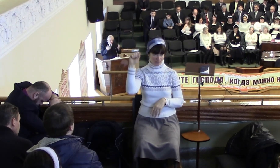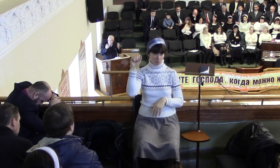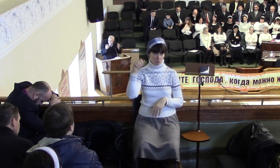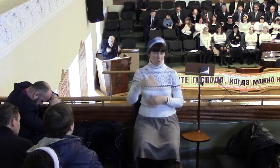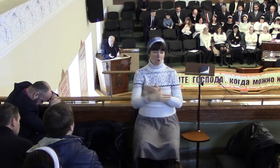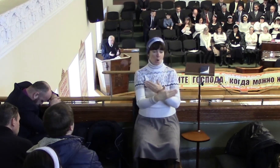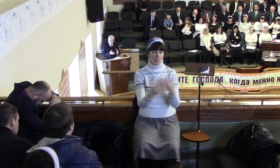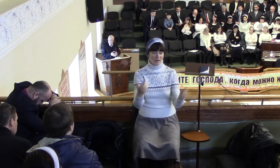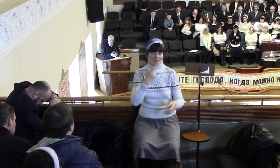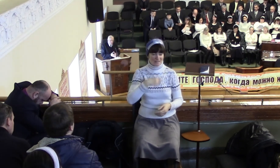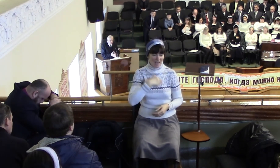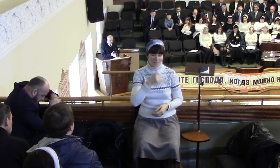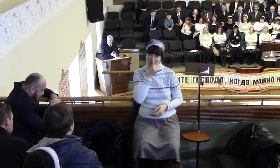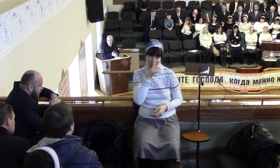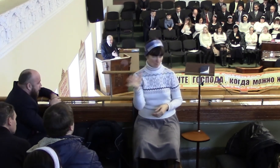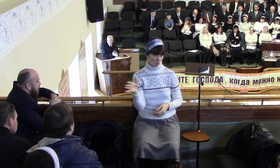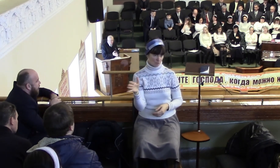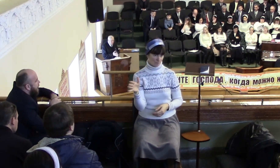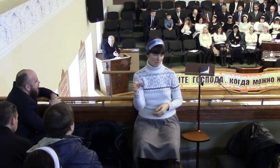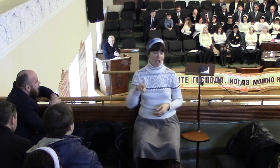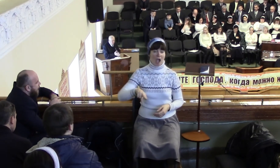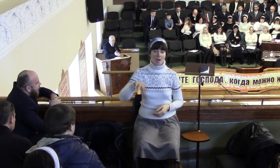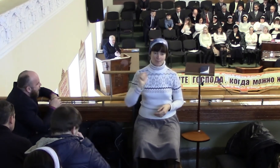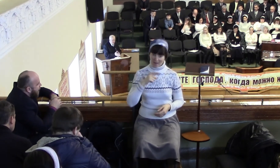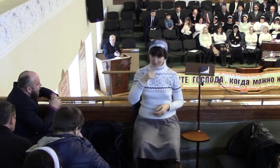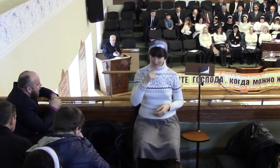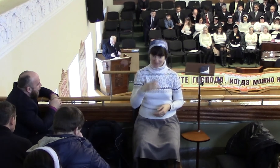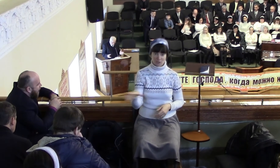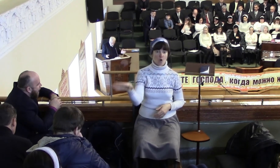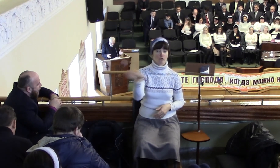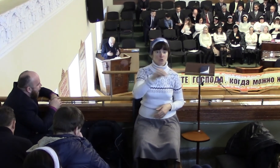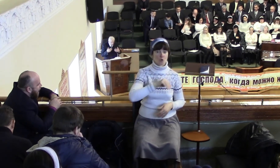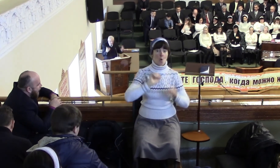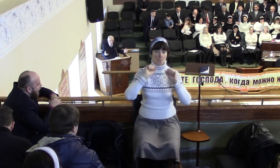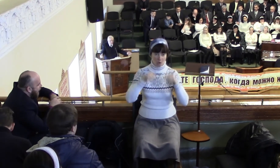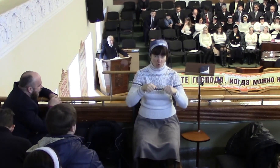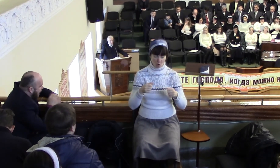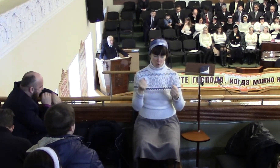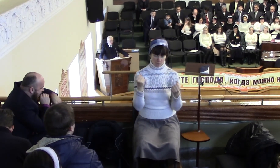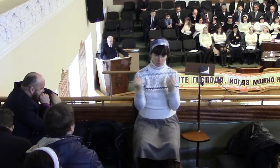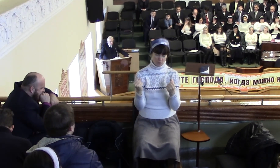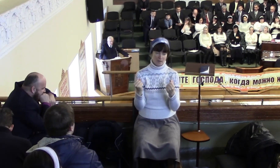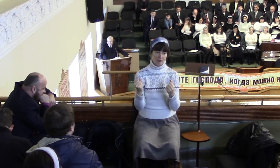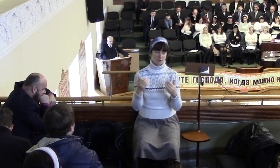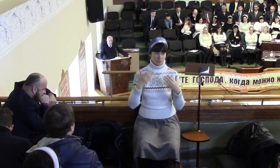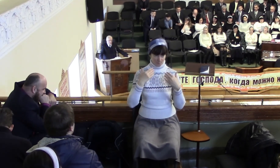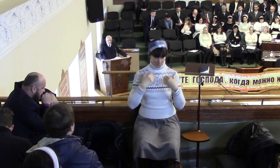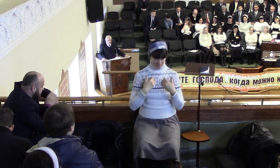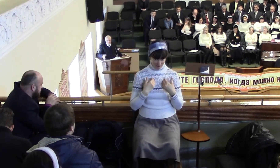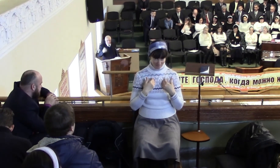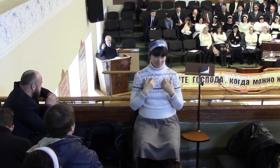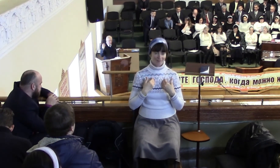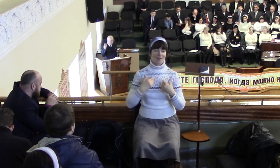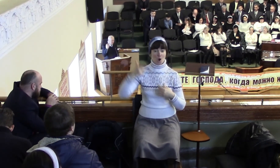могу в укрепляющий меня Господе Иисусе Христе. И это действительно день победы. И